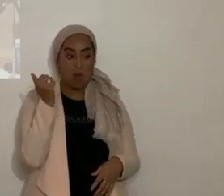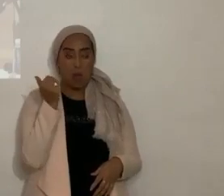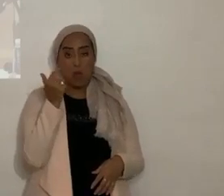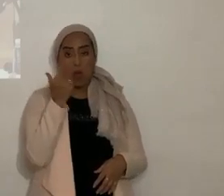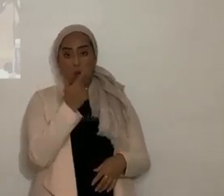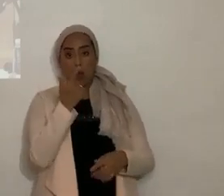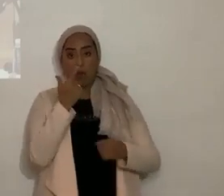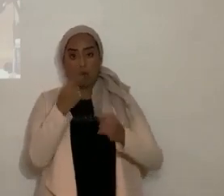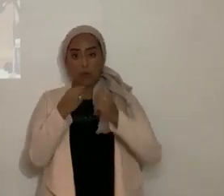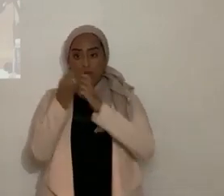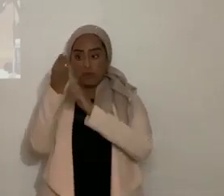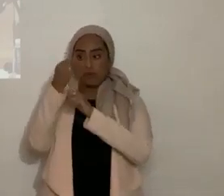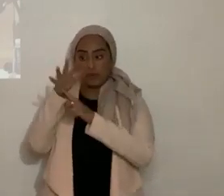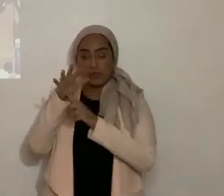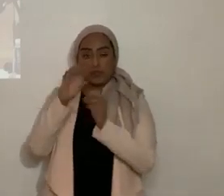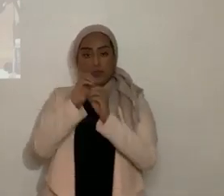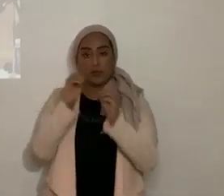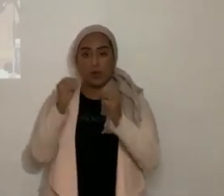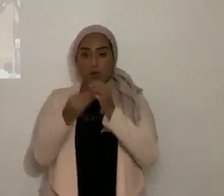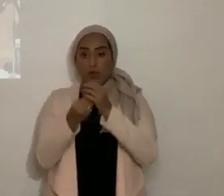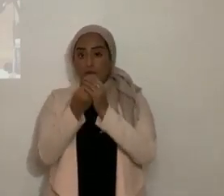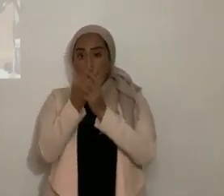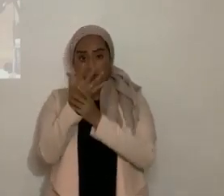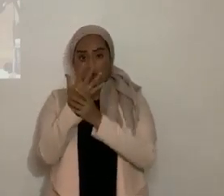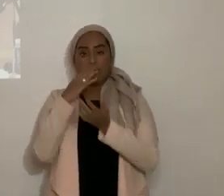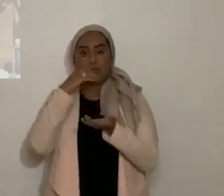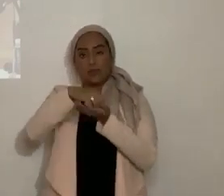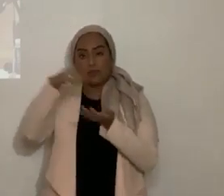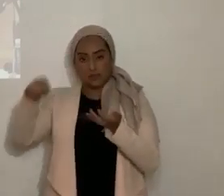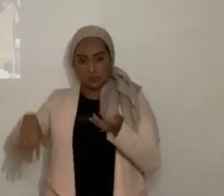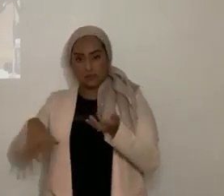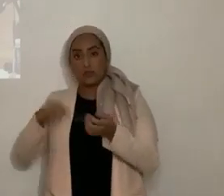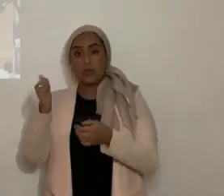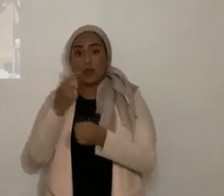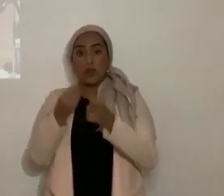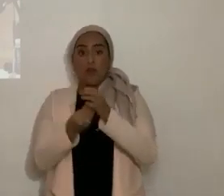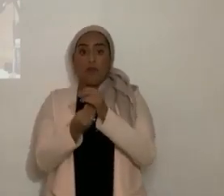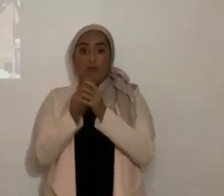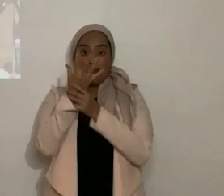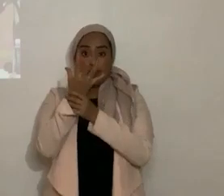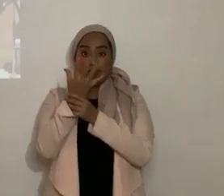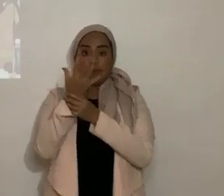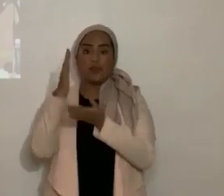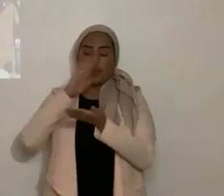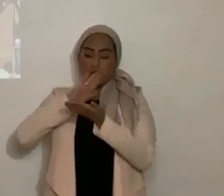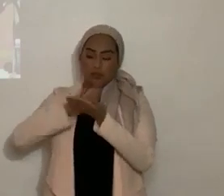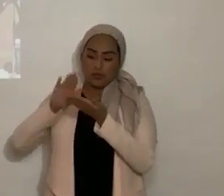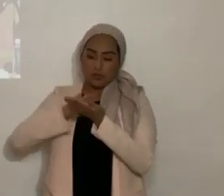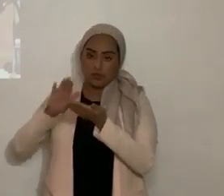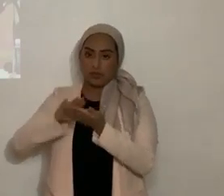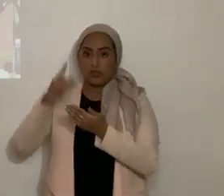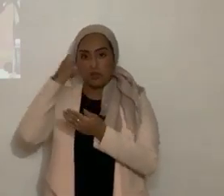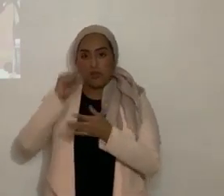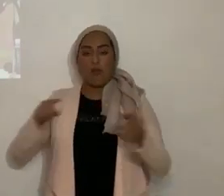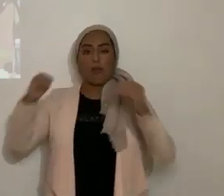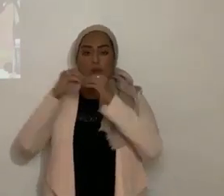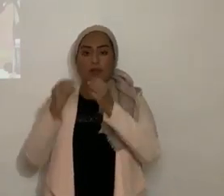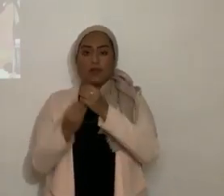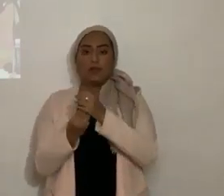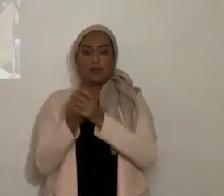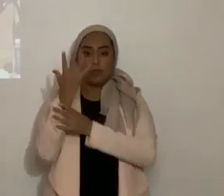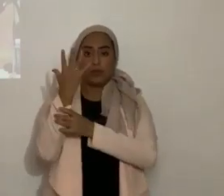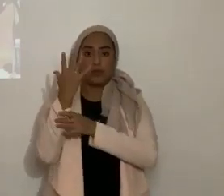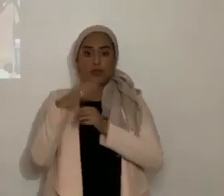pámpano que en mí no lleva fruto, lo quitará, y todo aquel que lleva fruto, lo limpiará para que lleve más